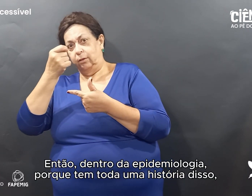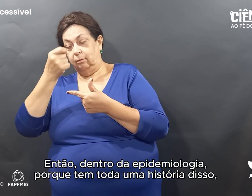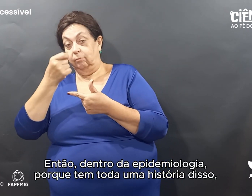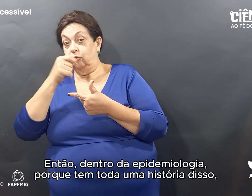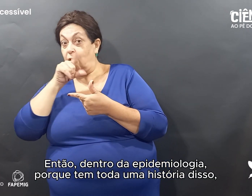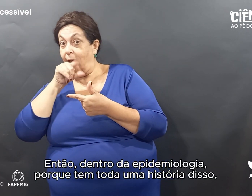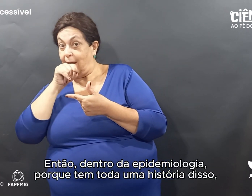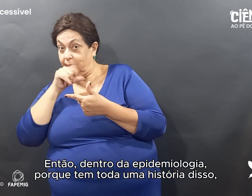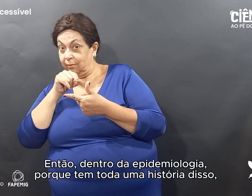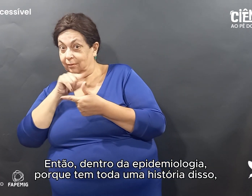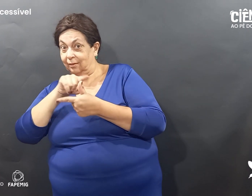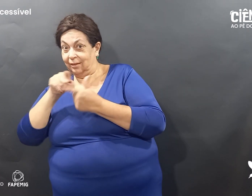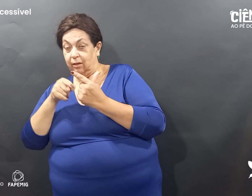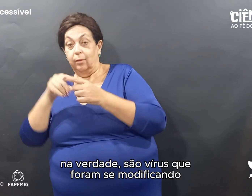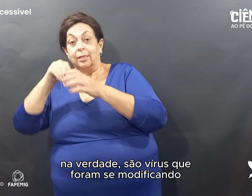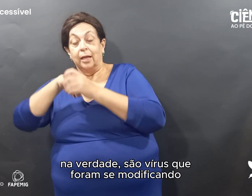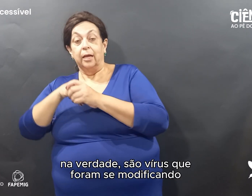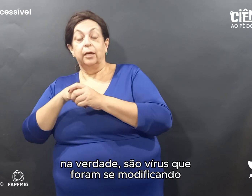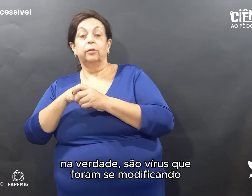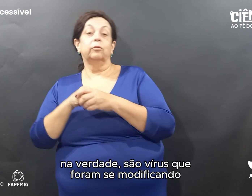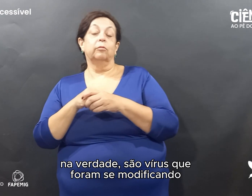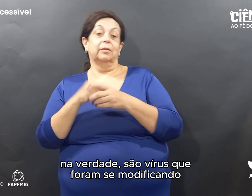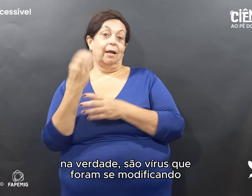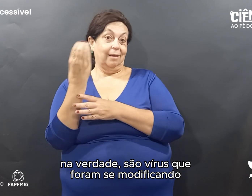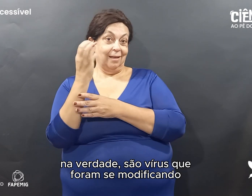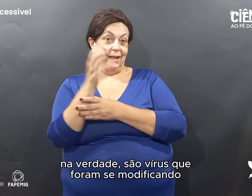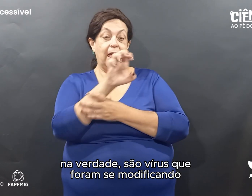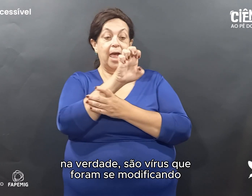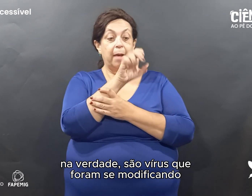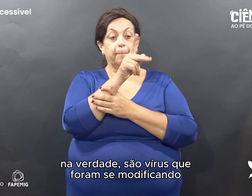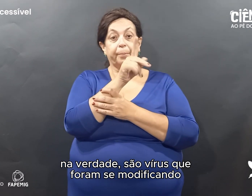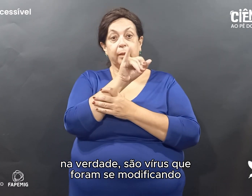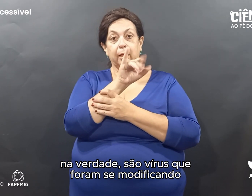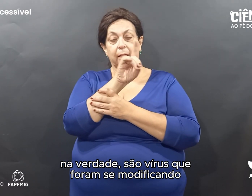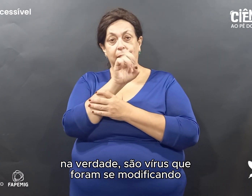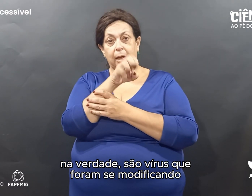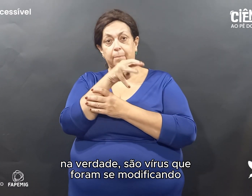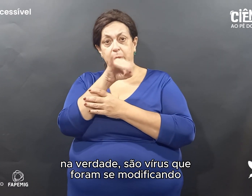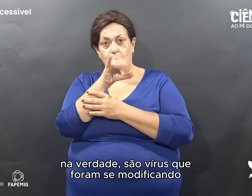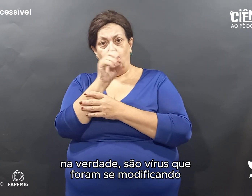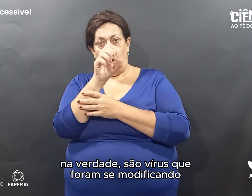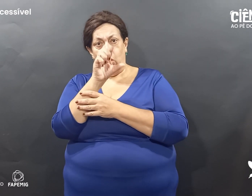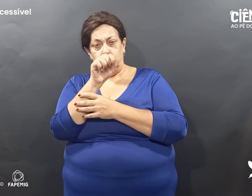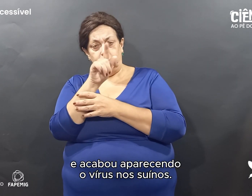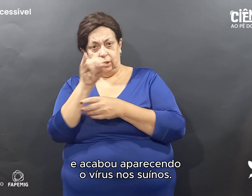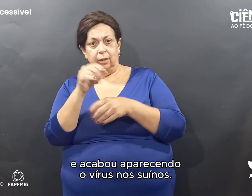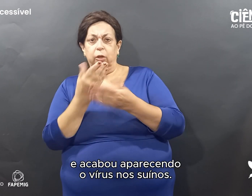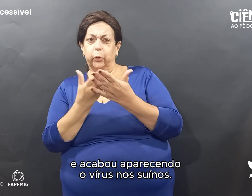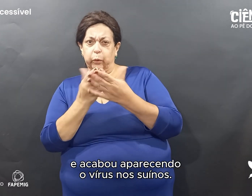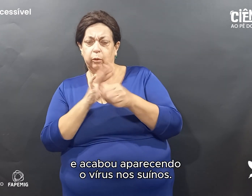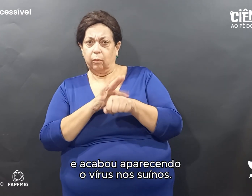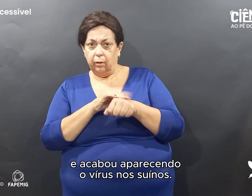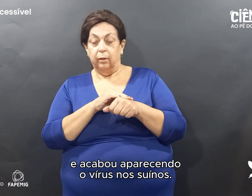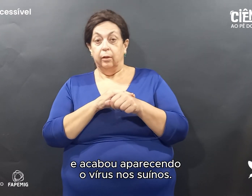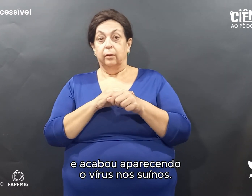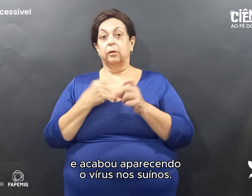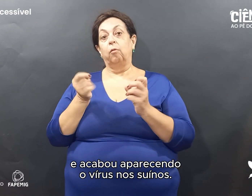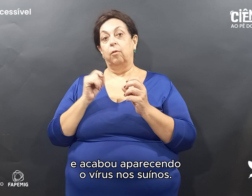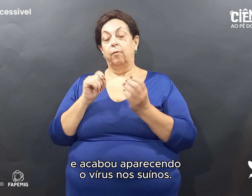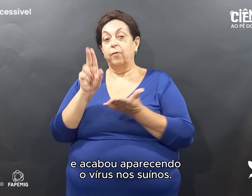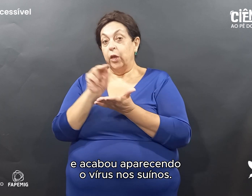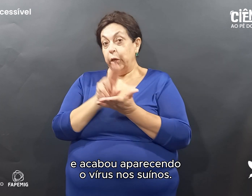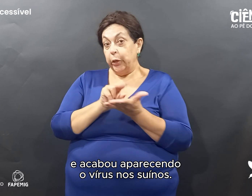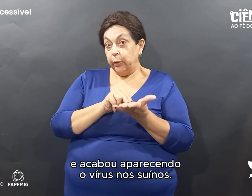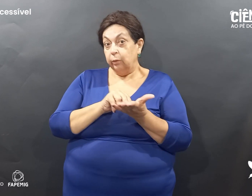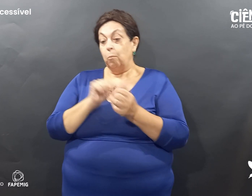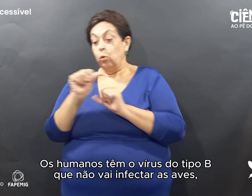tem toda uma história disso, na verdade, são vírus que foram se modificando e acabou aparecendo o vírus